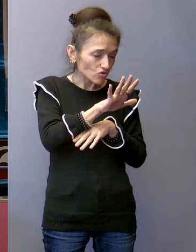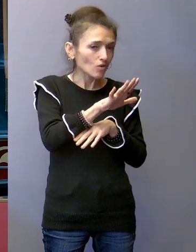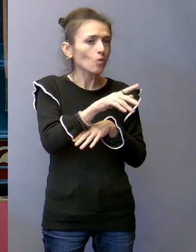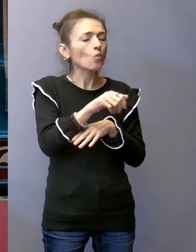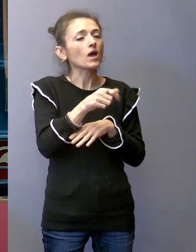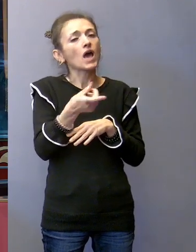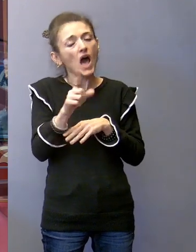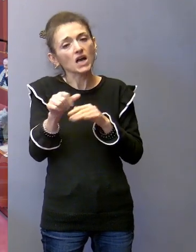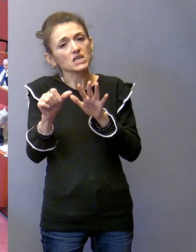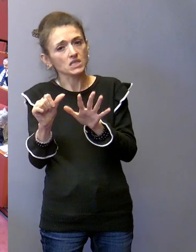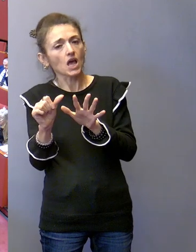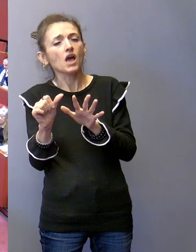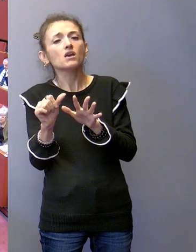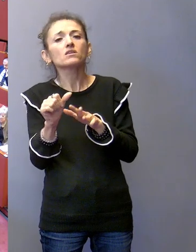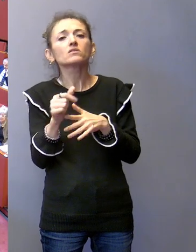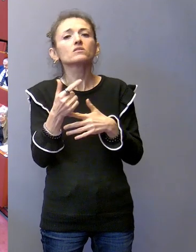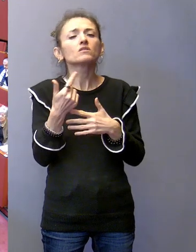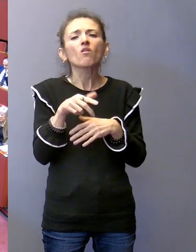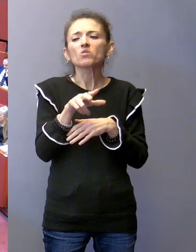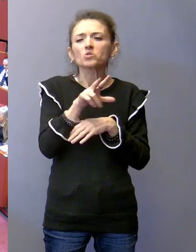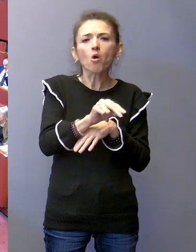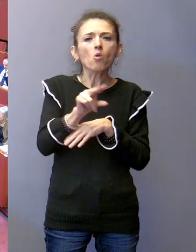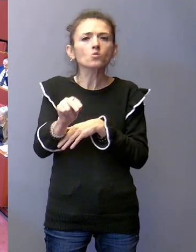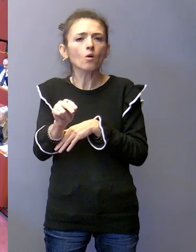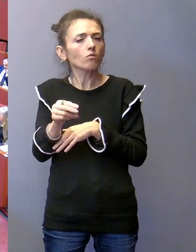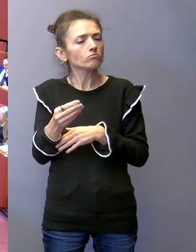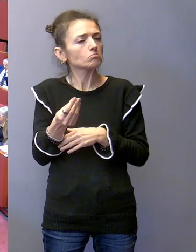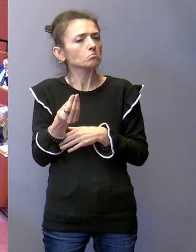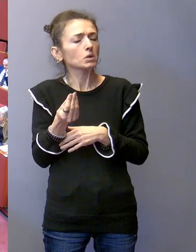ho il 5 e il 6 Adesso chiediamo